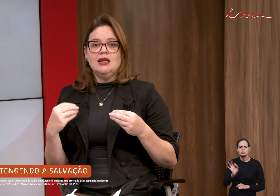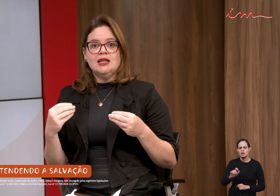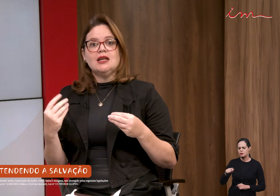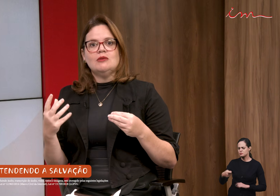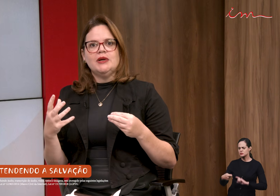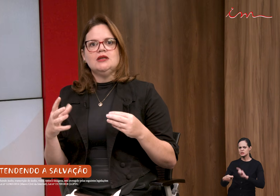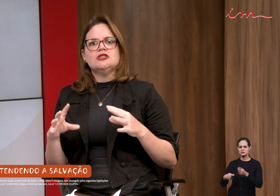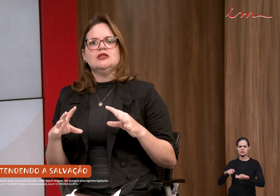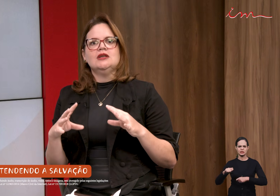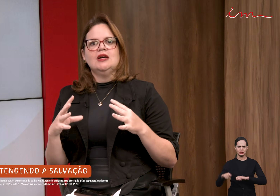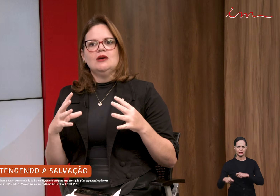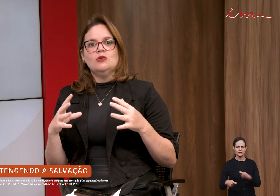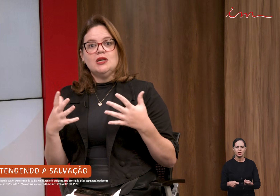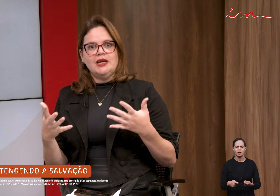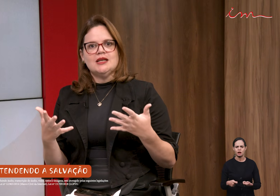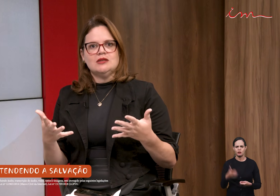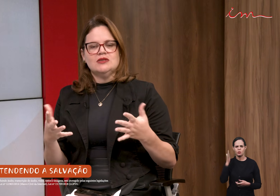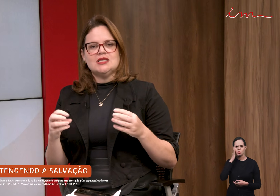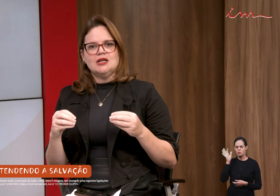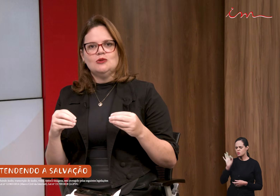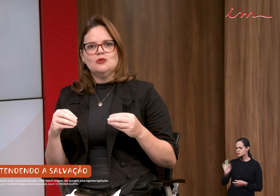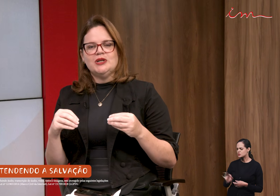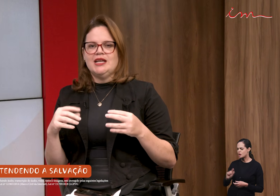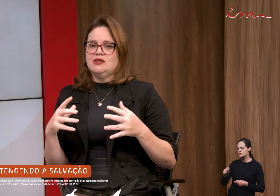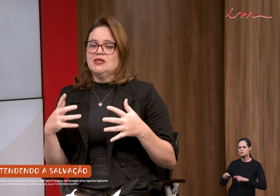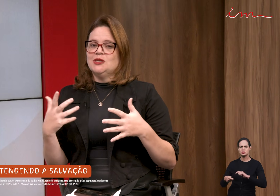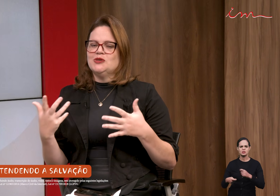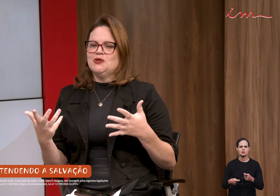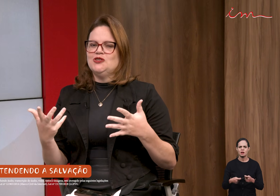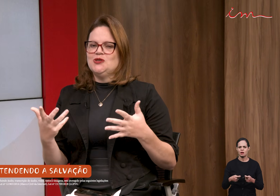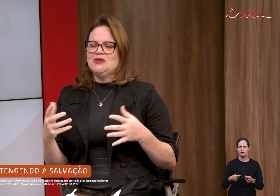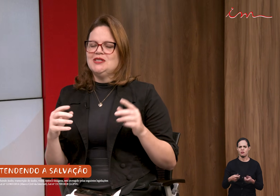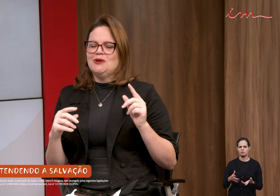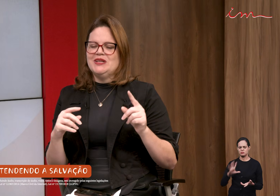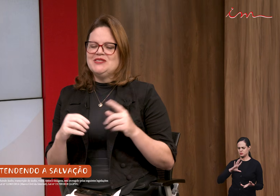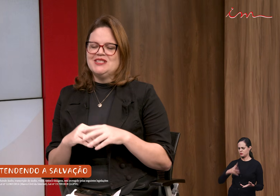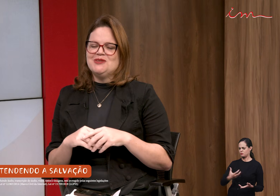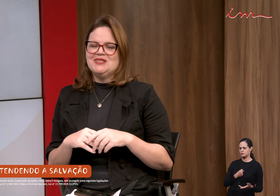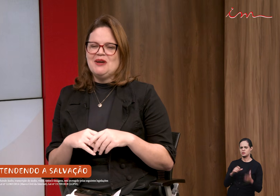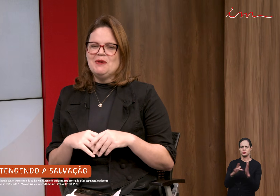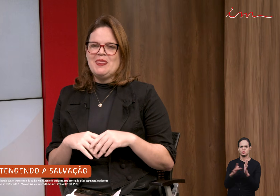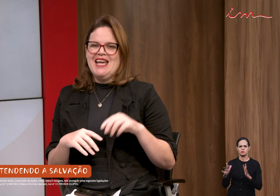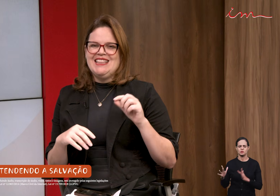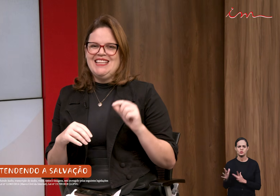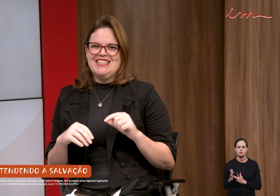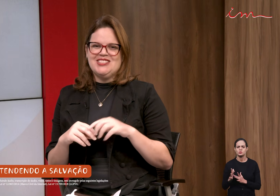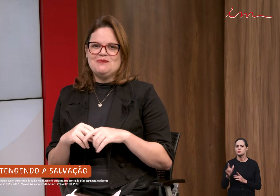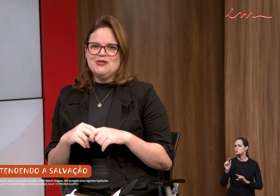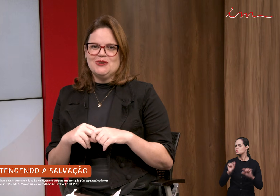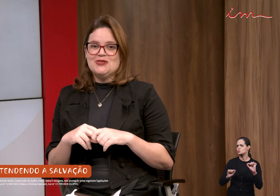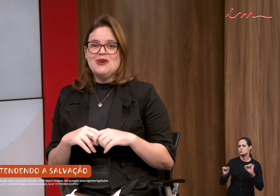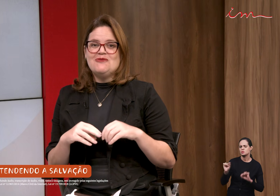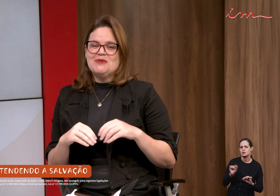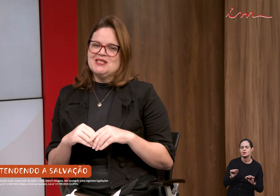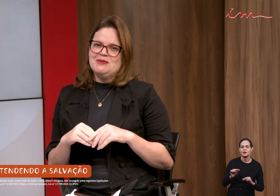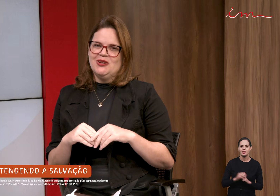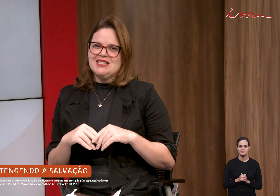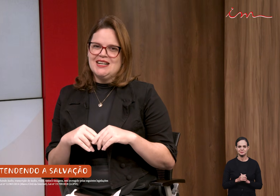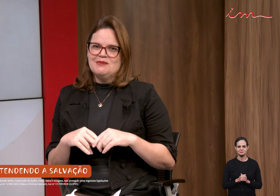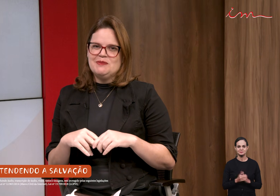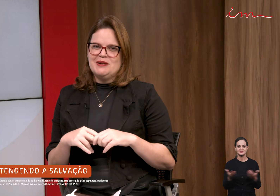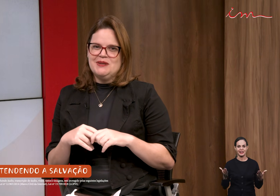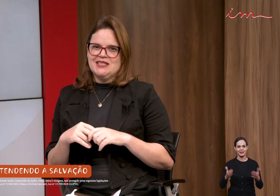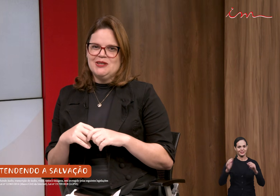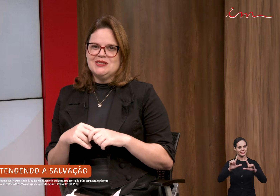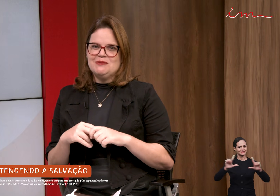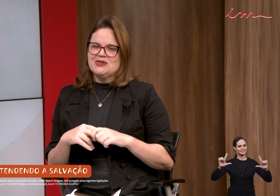conhece literalmente o que é salvação, o que é salvação do Senhor Jesus. Então, esse vai ser o tema deste episódio. Vamos abrir